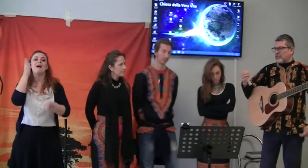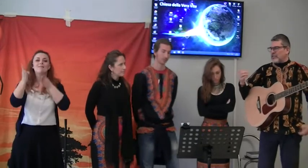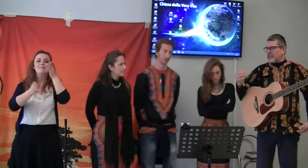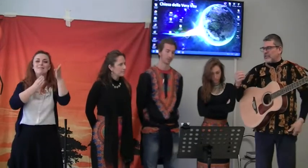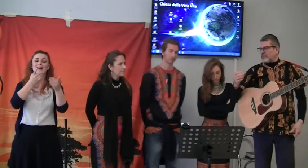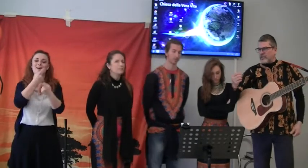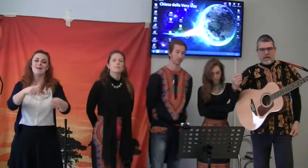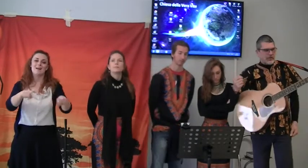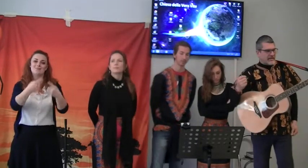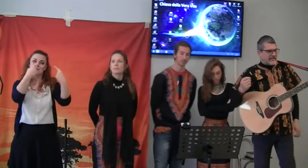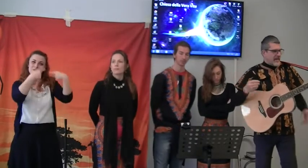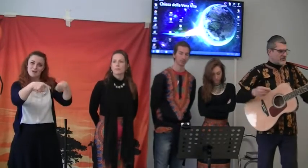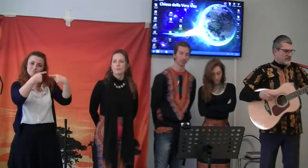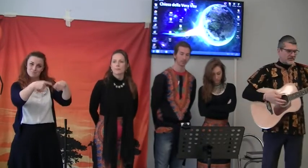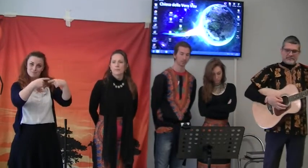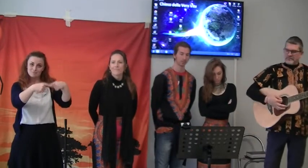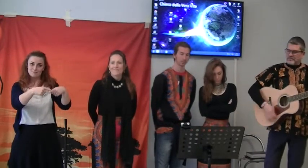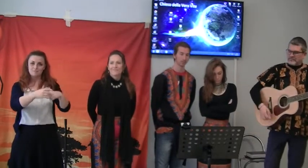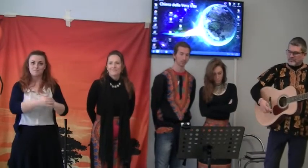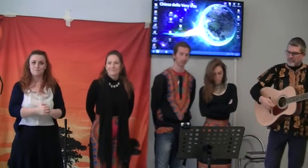nostro Dio nel quale noi crediamo.